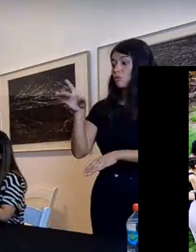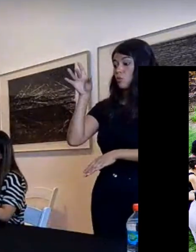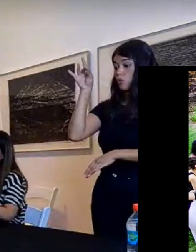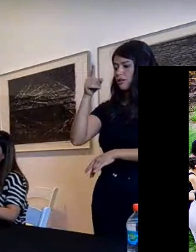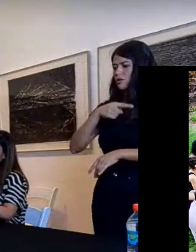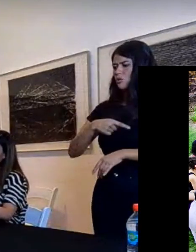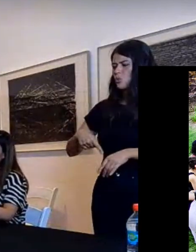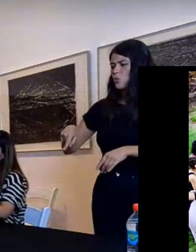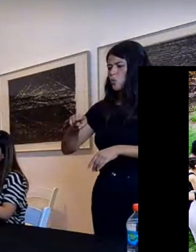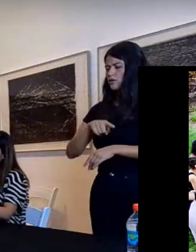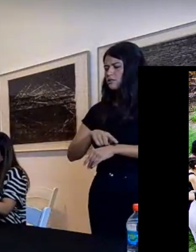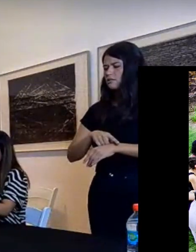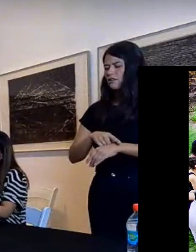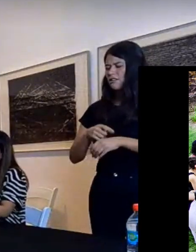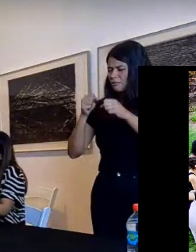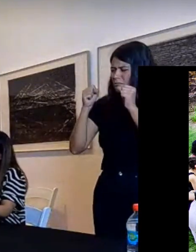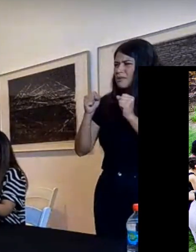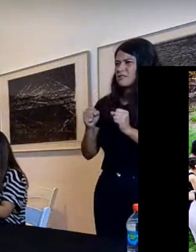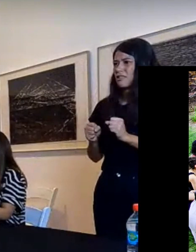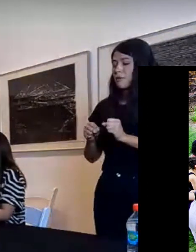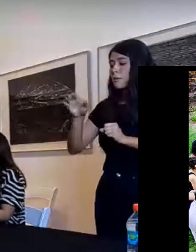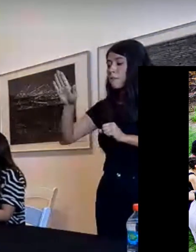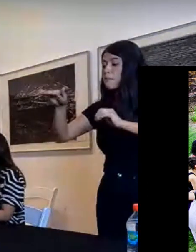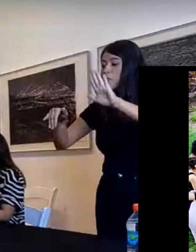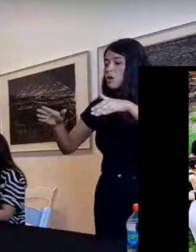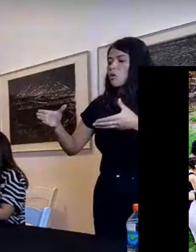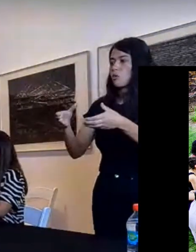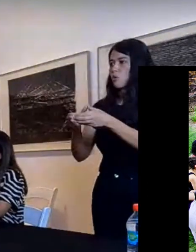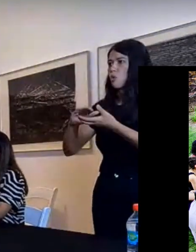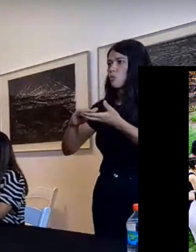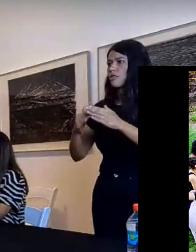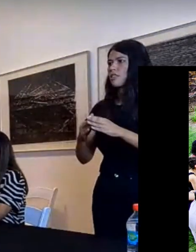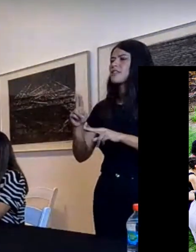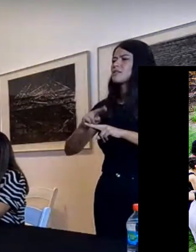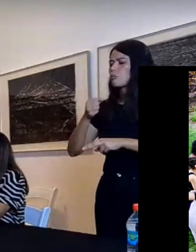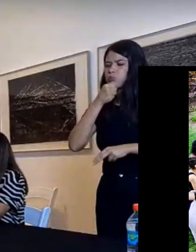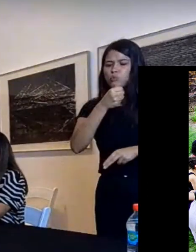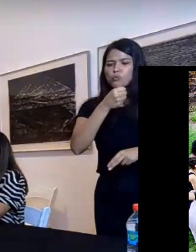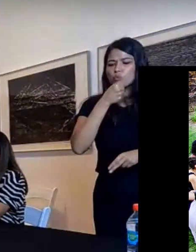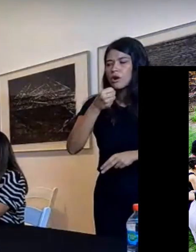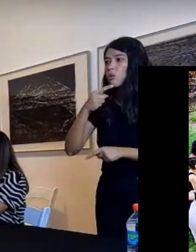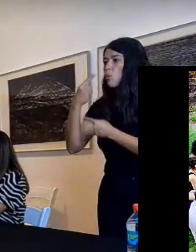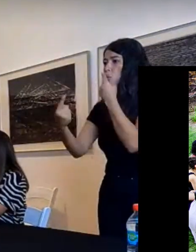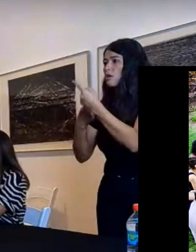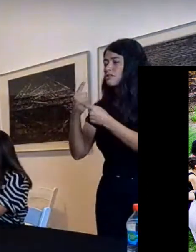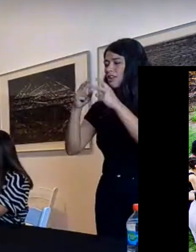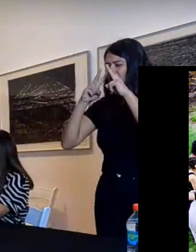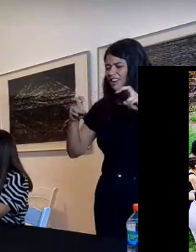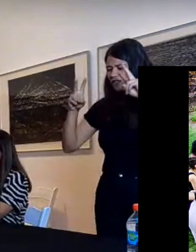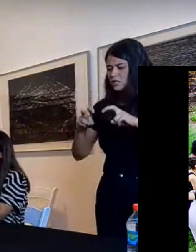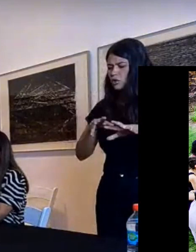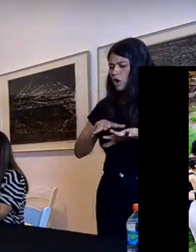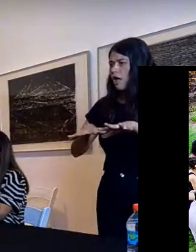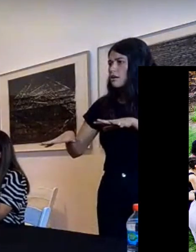capacidad en ese momento era para justamente atender la comunidad barrial. Hicimos una encuesta y planteamos una